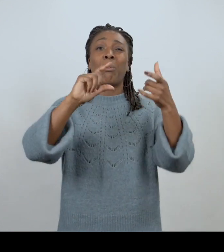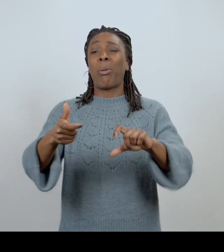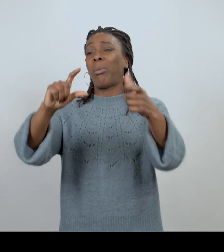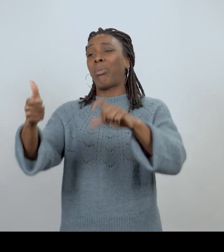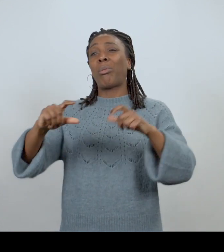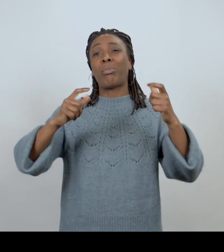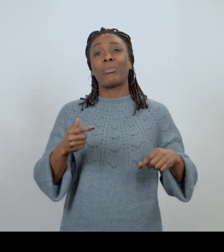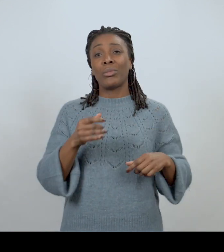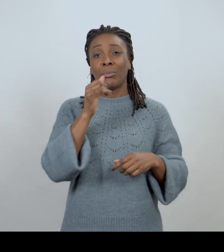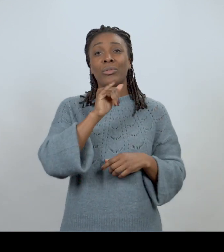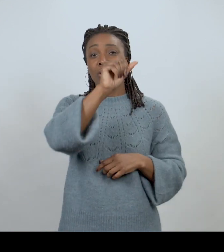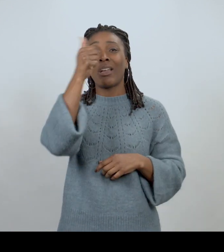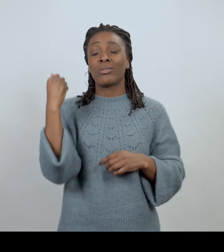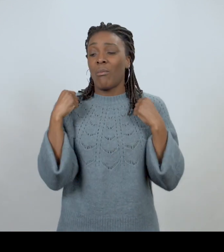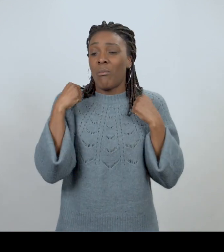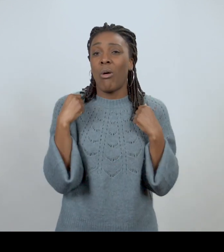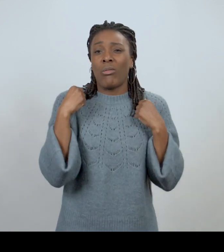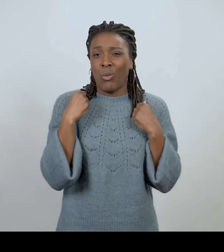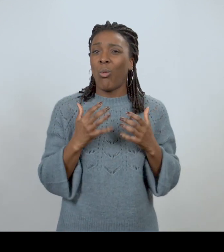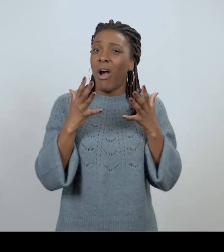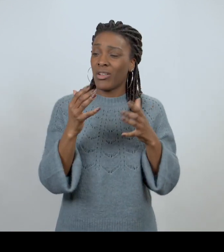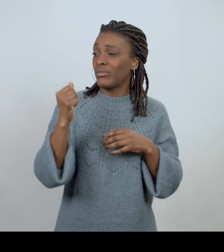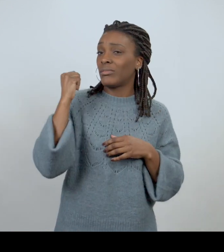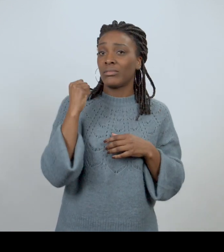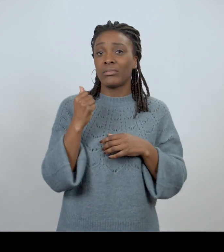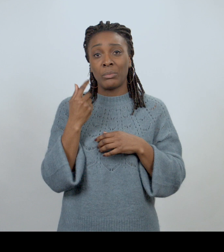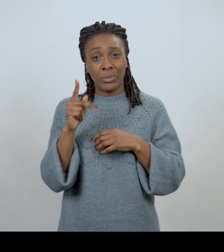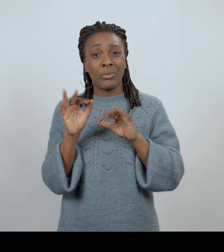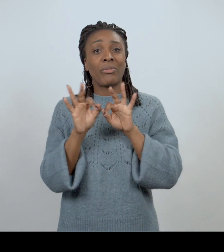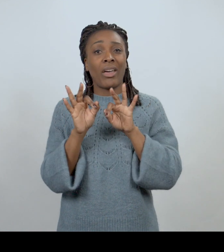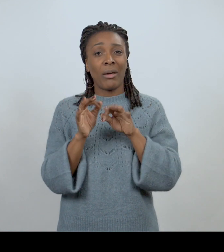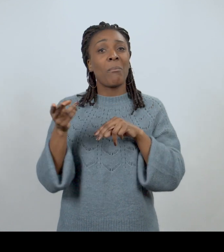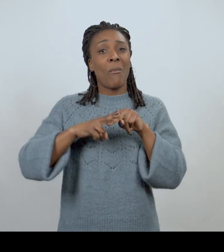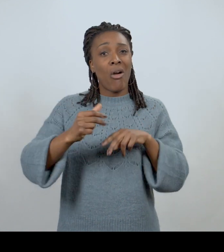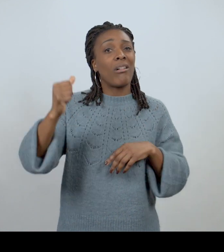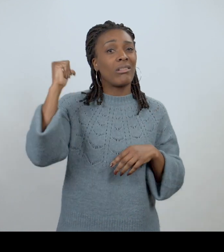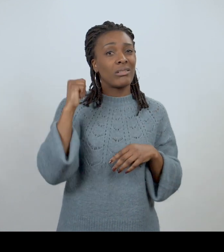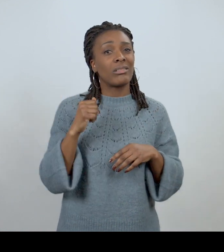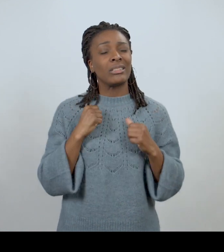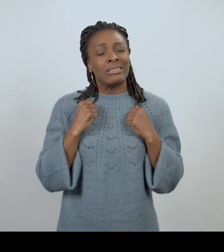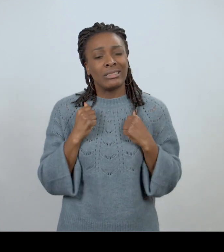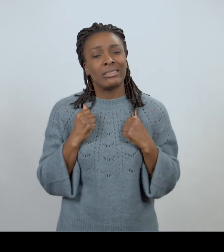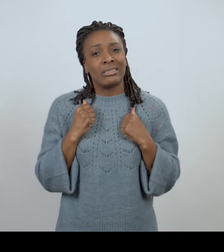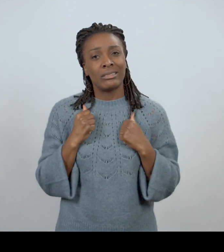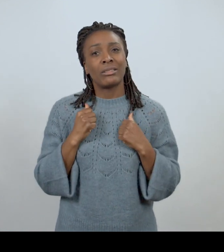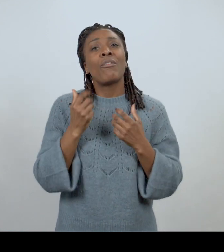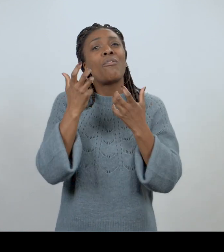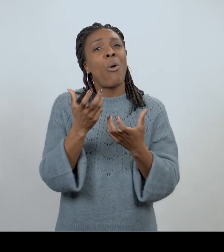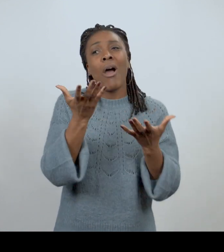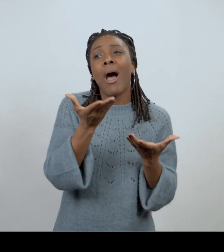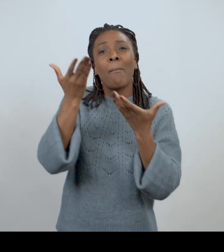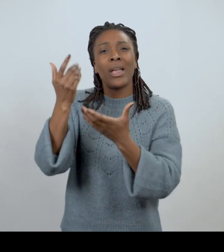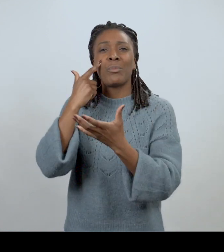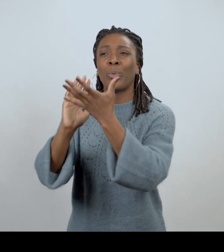portait courageusement son frère, mort sur son dos, voulant qu'il soit incinéré